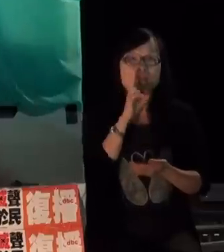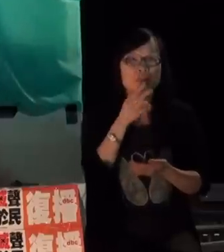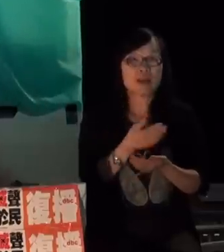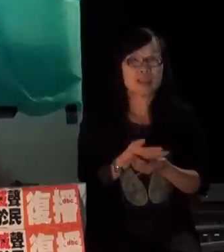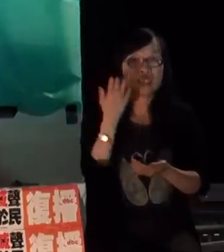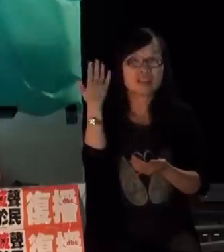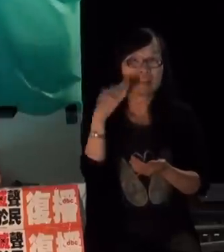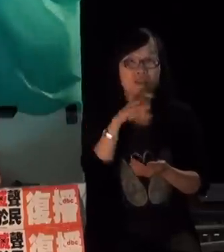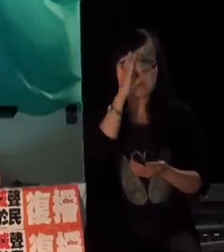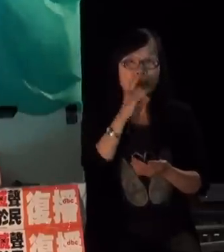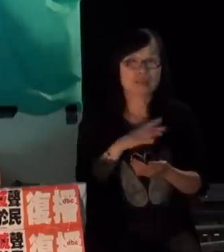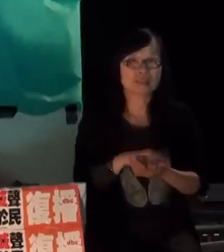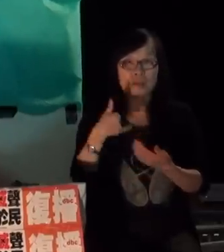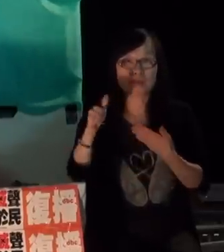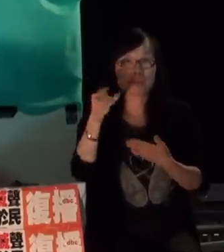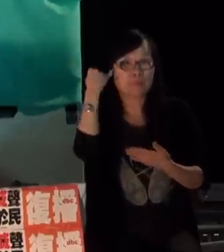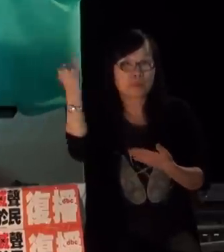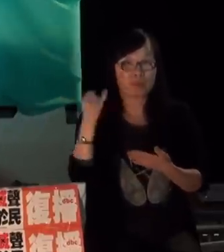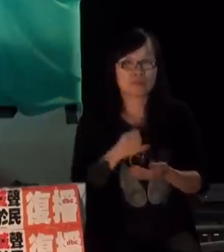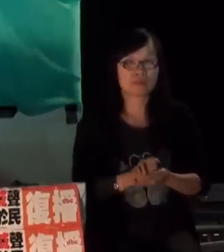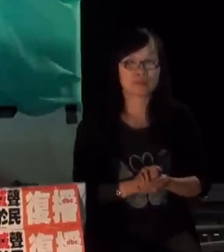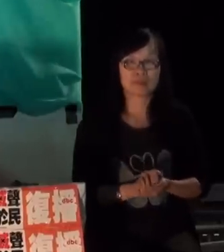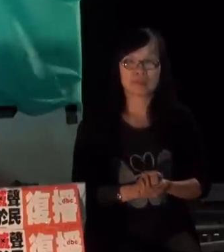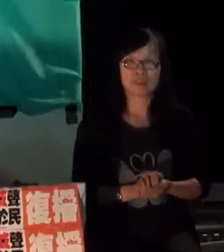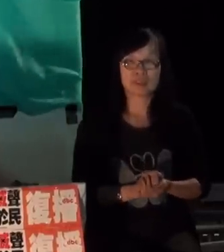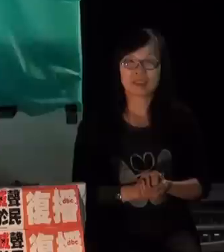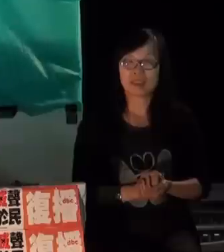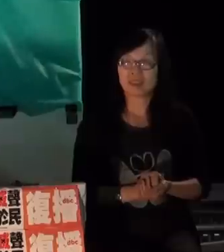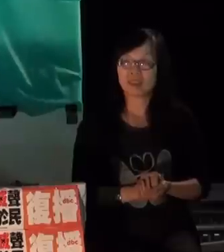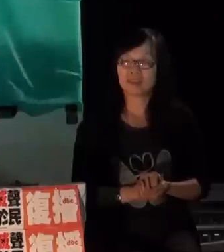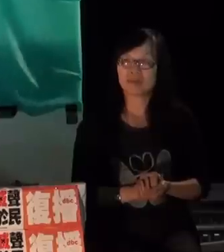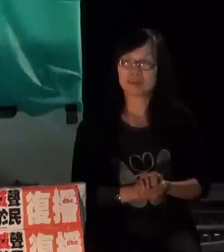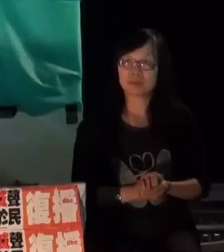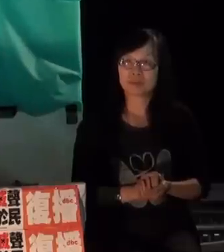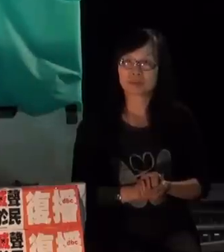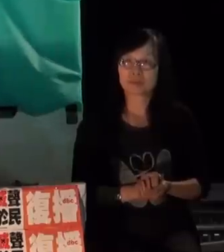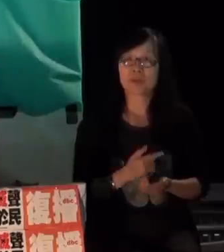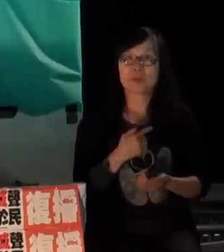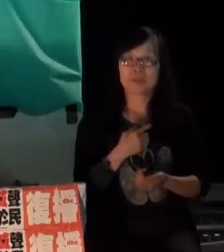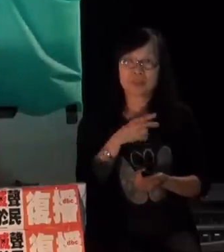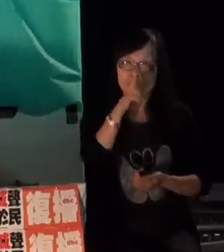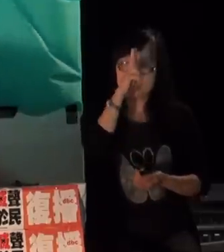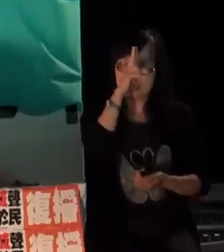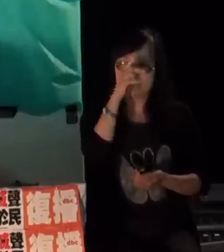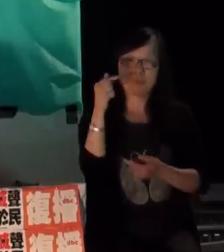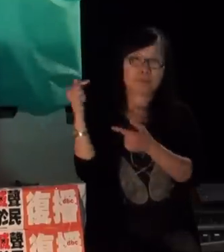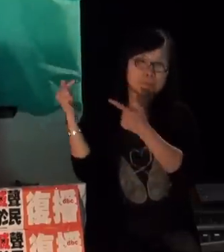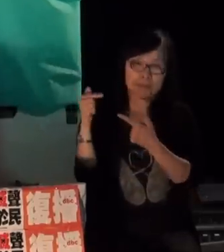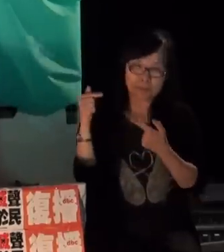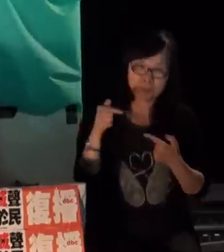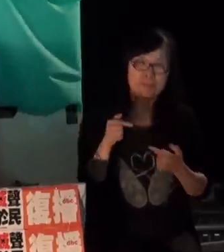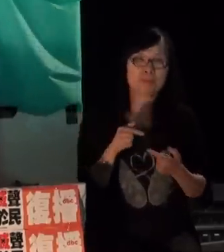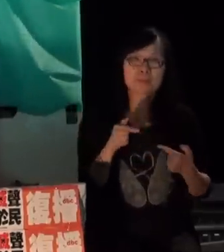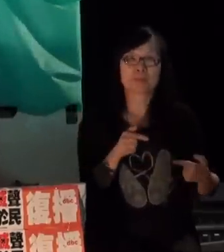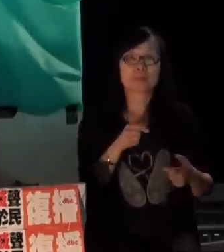到佢啫，係咪？係咪？好簡單嘅嘢。咁你我哋嘅政府咧就不停係咁樣搞呢啲咁嘅